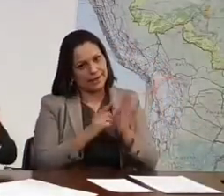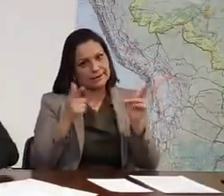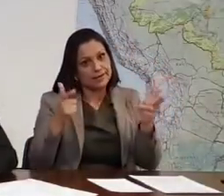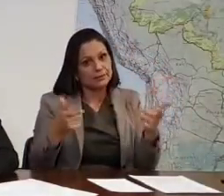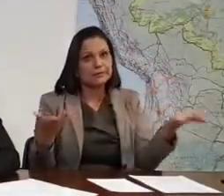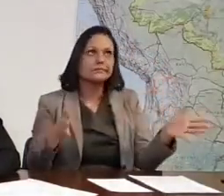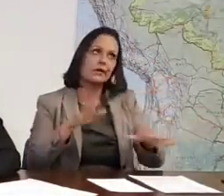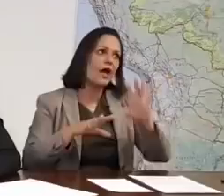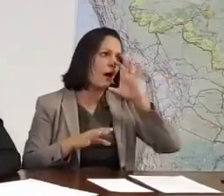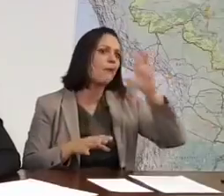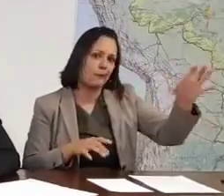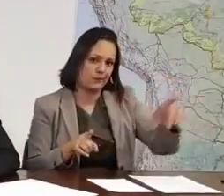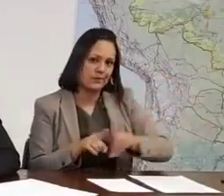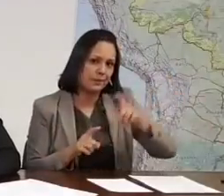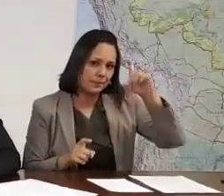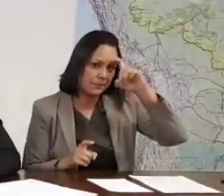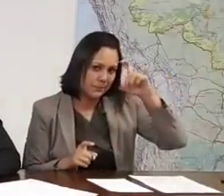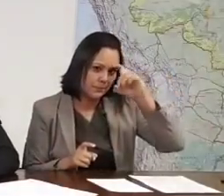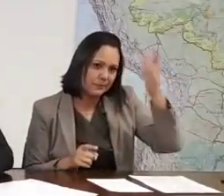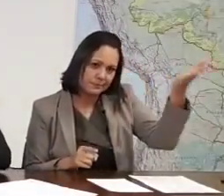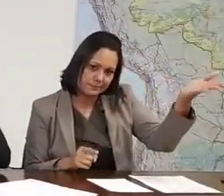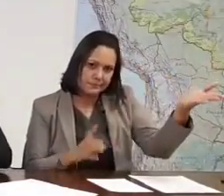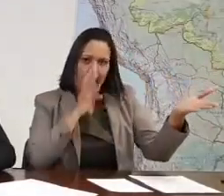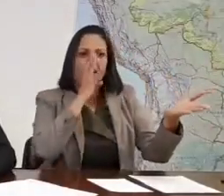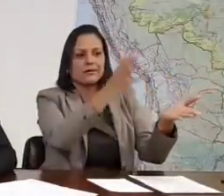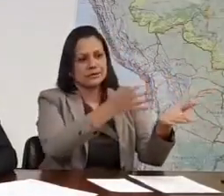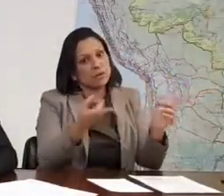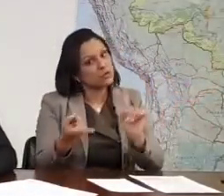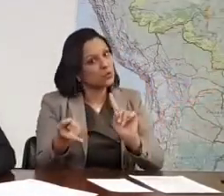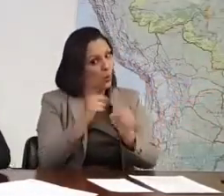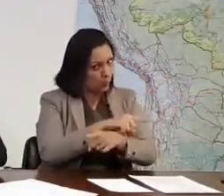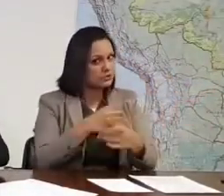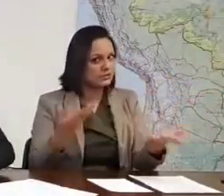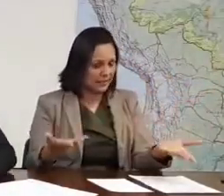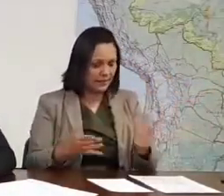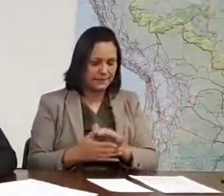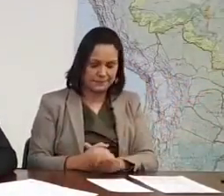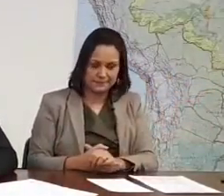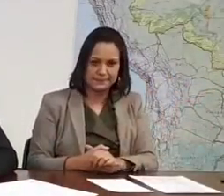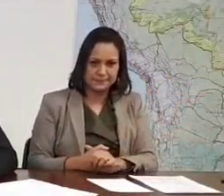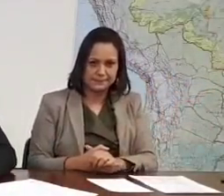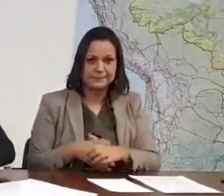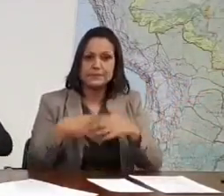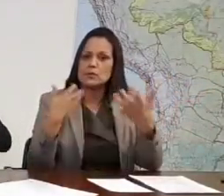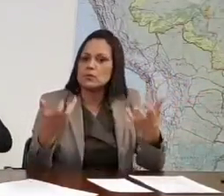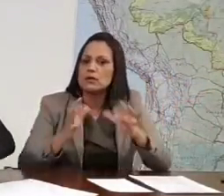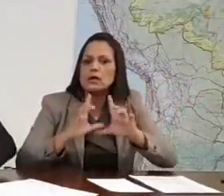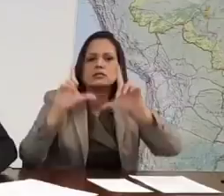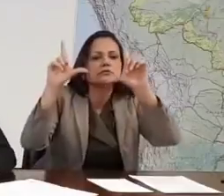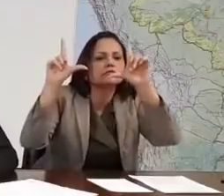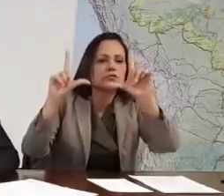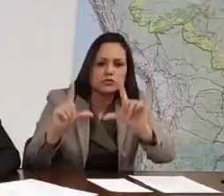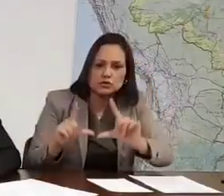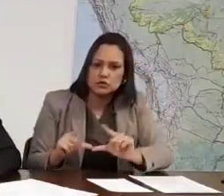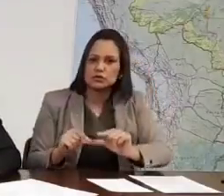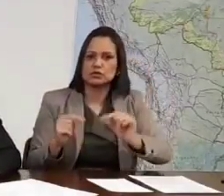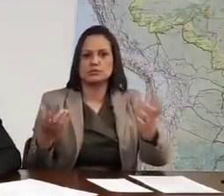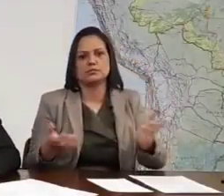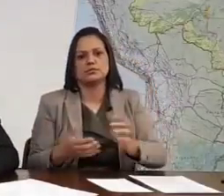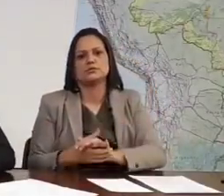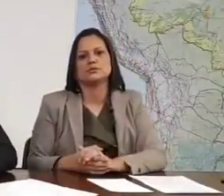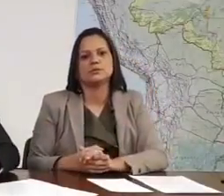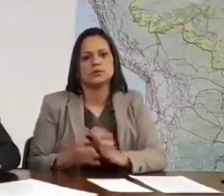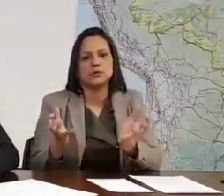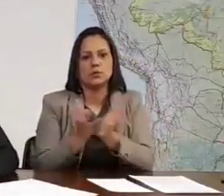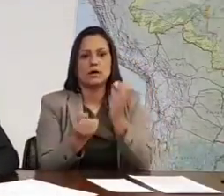Talvez o Moro também seria crucificado nesse momento. Foi exatamente o contrário. É a mesma coisa. Nós queremos reduzir o número